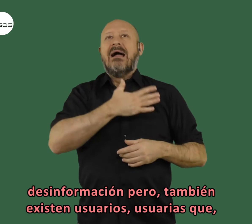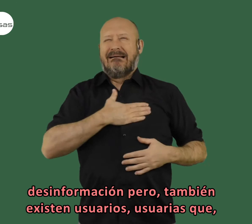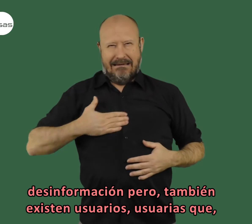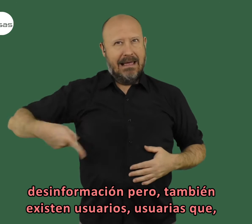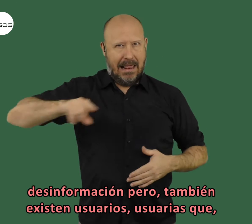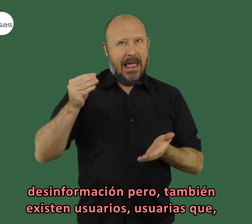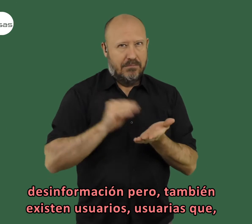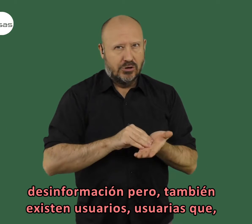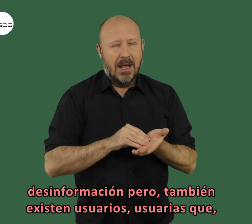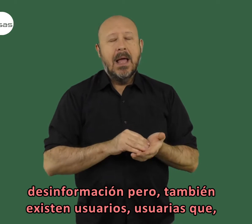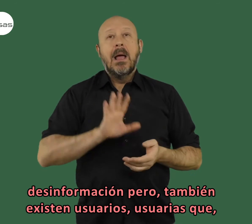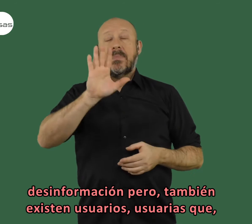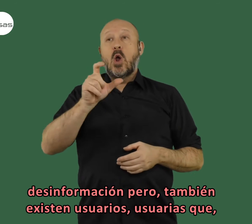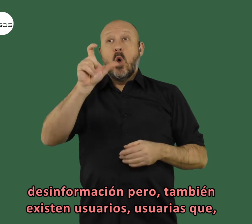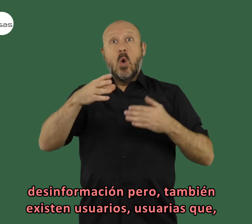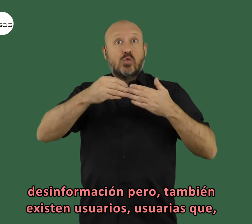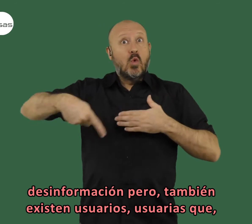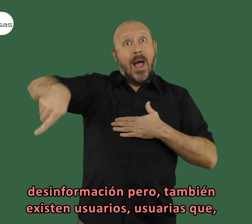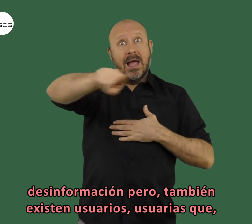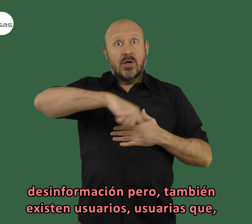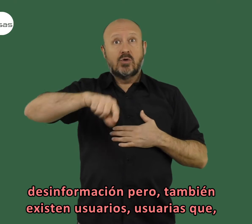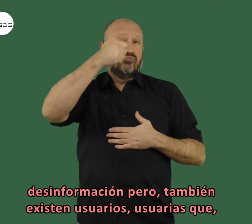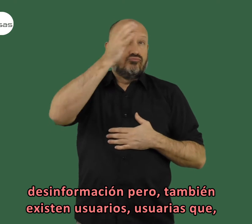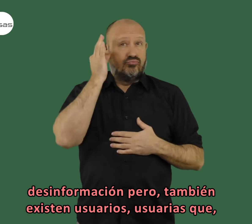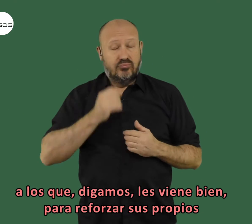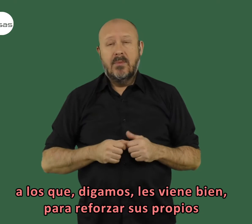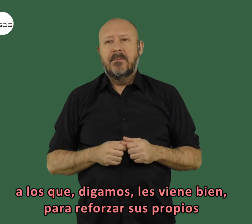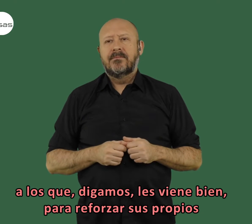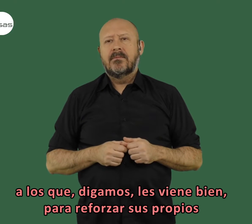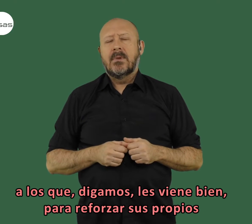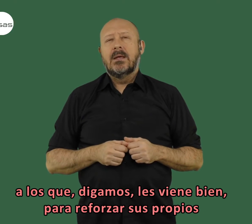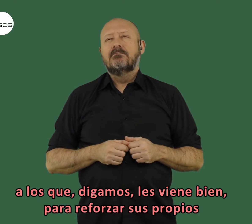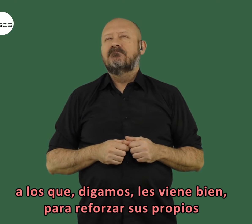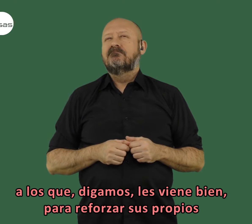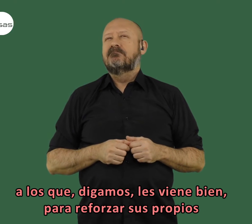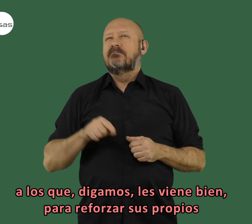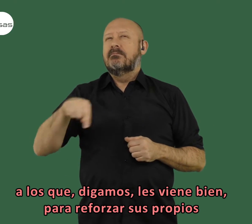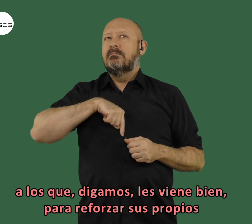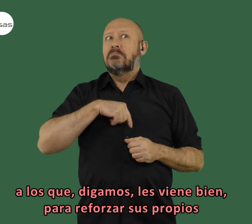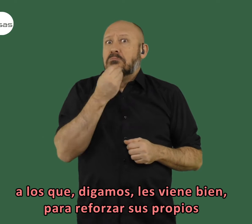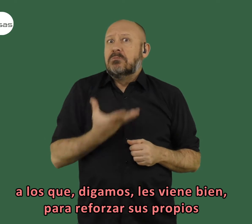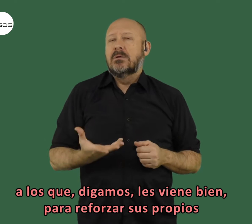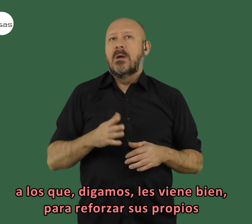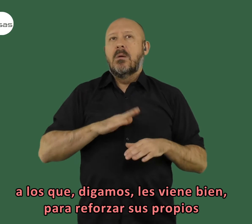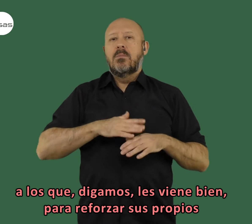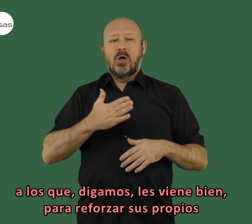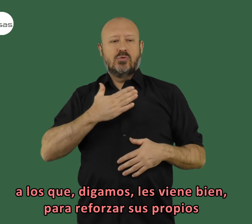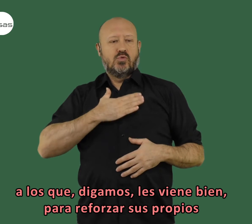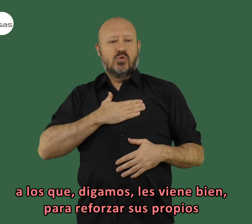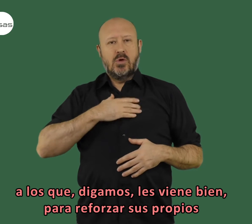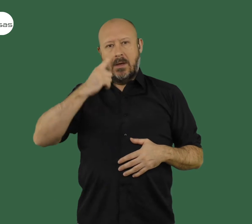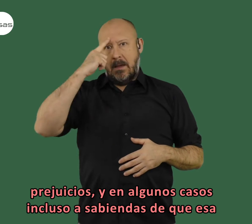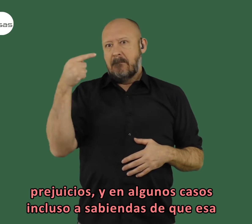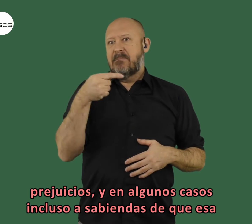desinformación, pero también existen usuarias que... a los que, digamos, les viene bien para reforzar